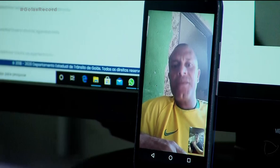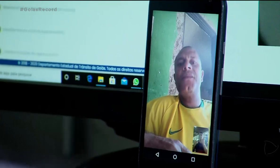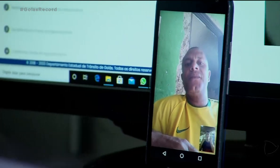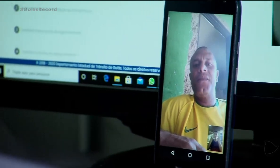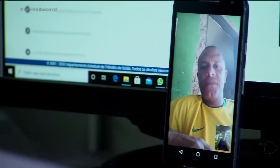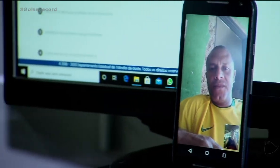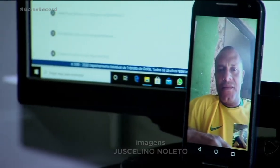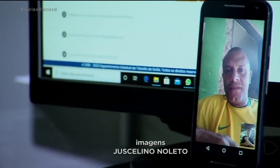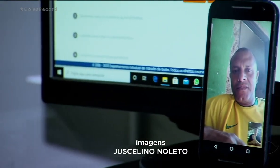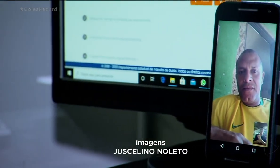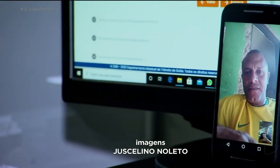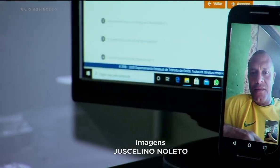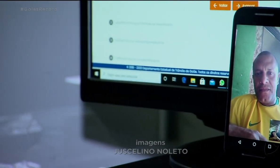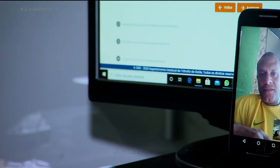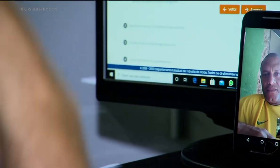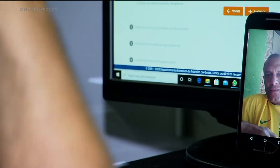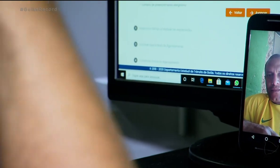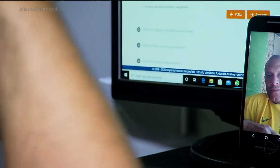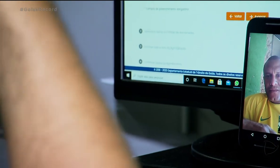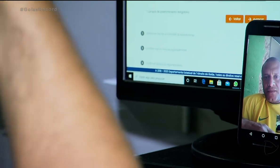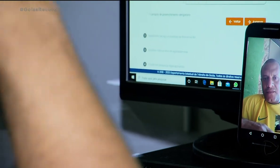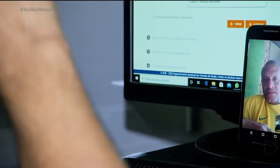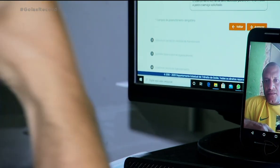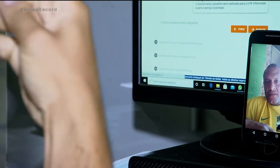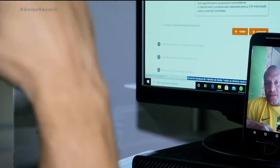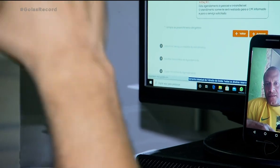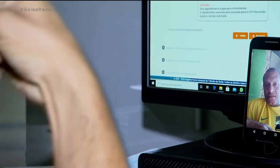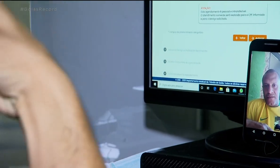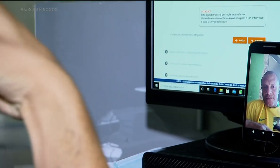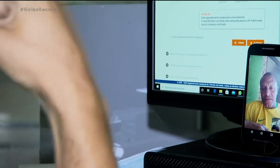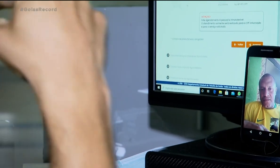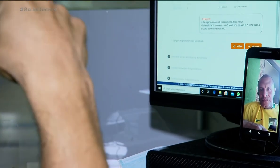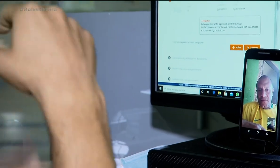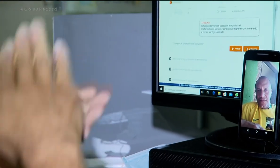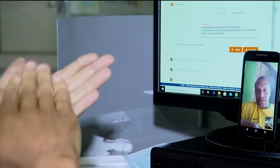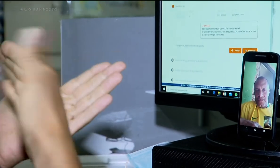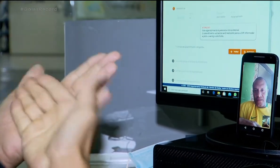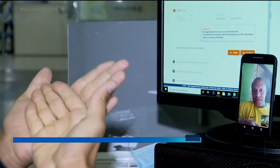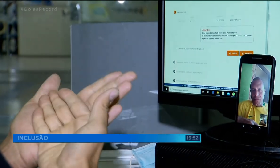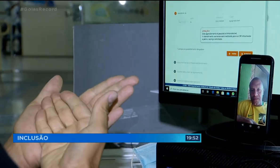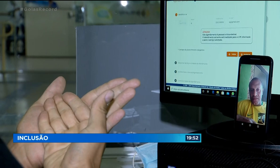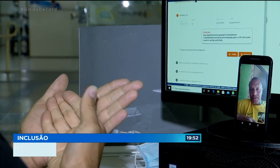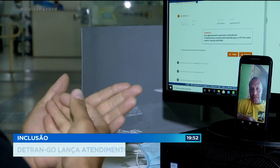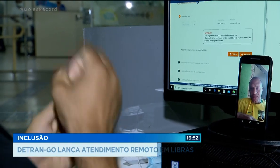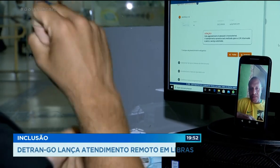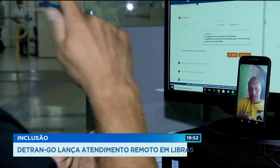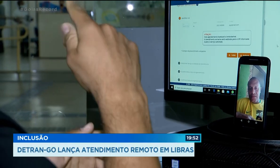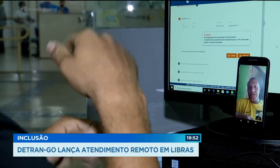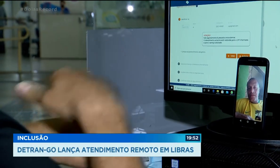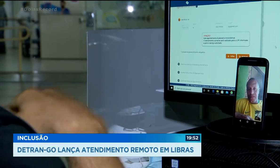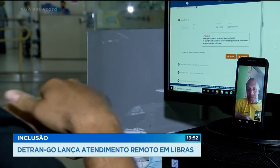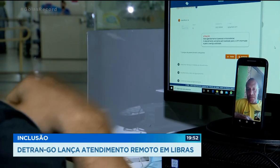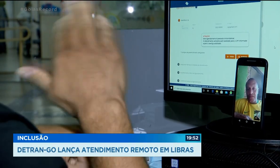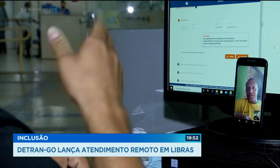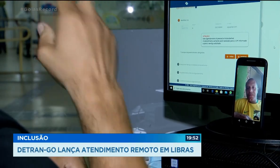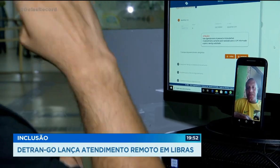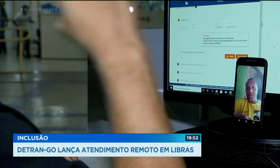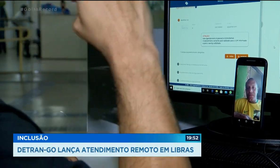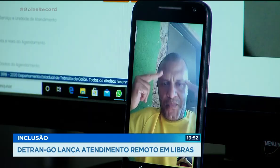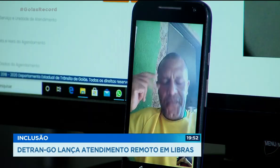Na videochamada, o Marcos Antônio, que é surdo, se comunica em Libras com o Lucas, que é atendente do DETRAN. Ele